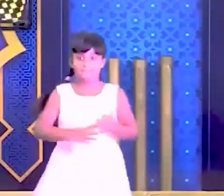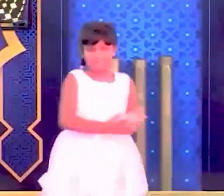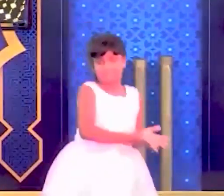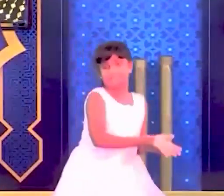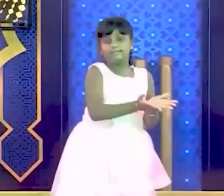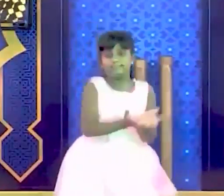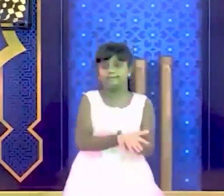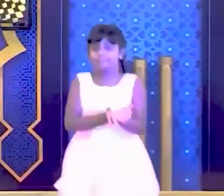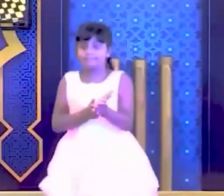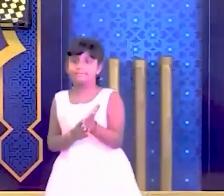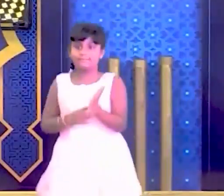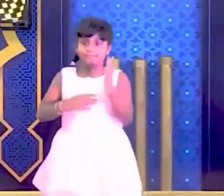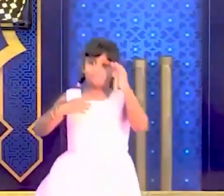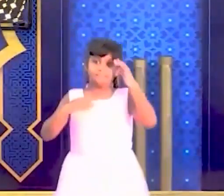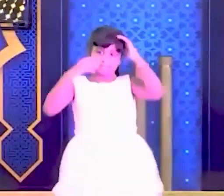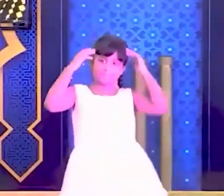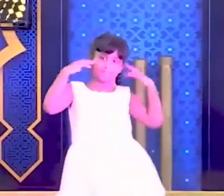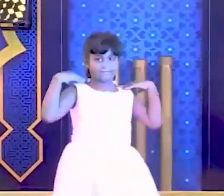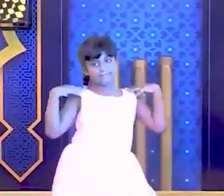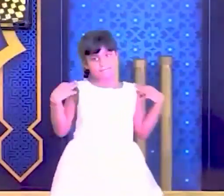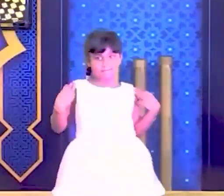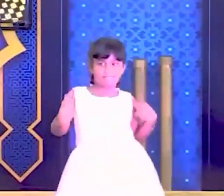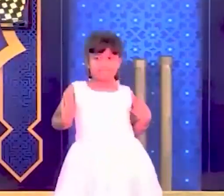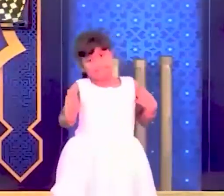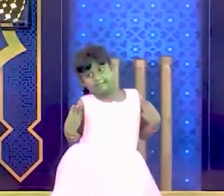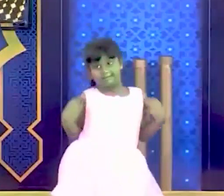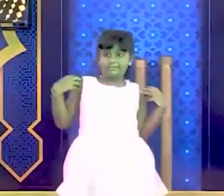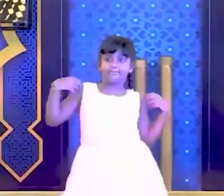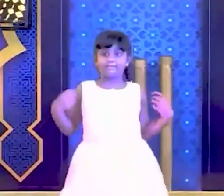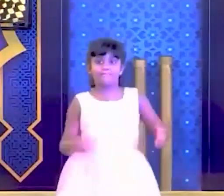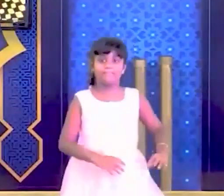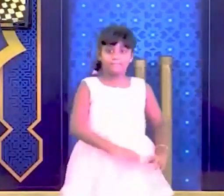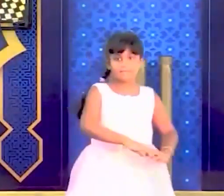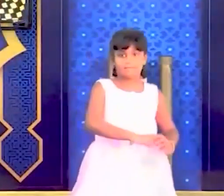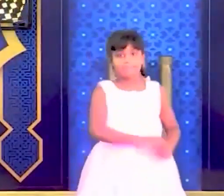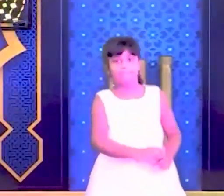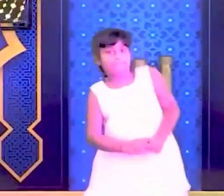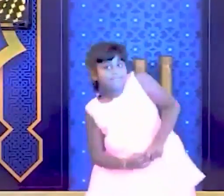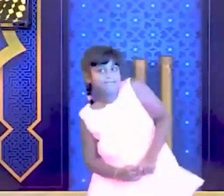उसका वचन है सत्य जीवन,